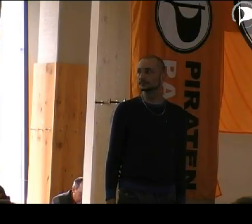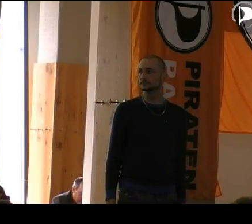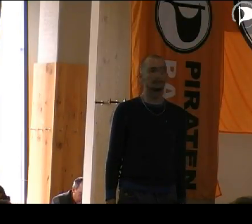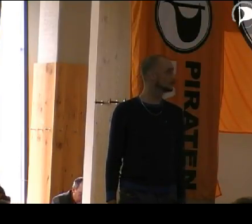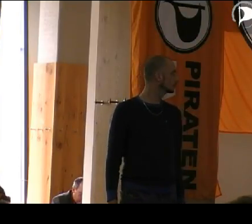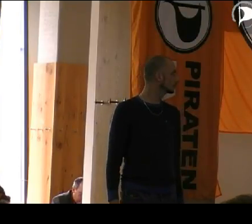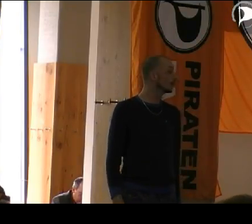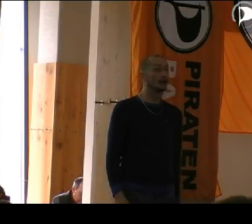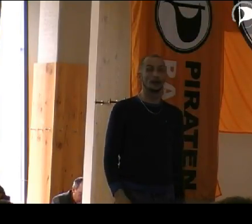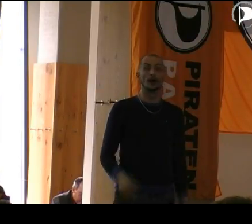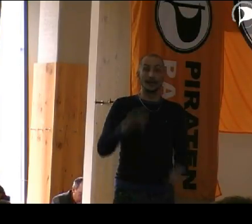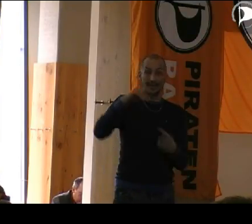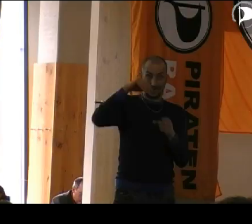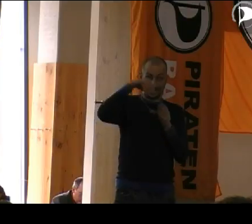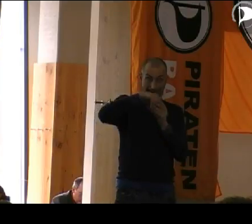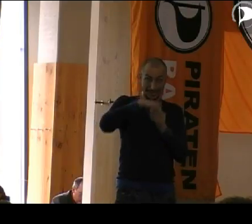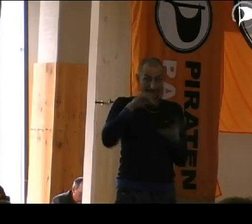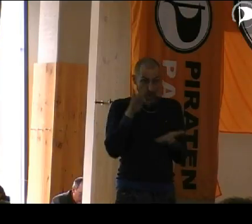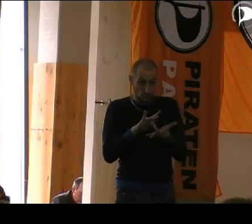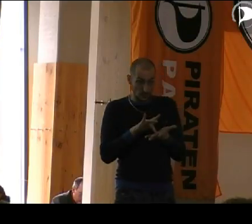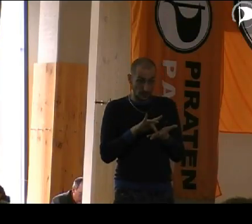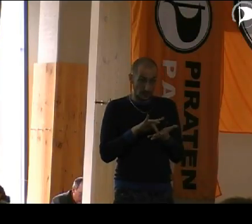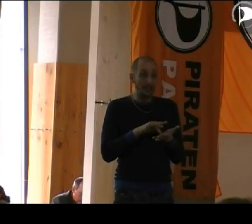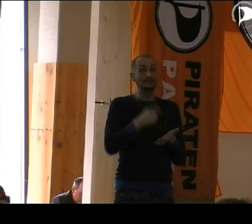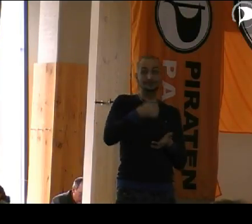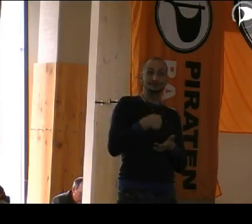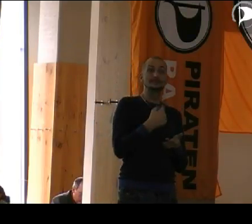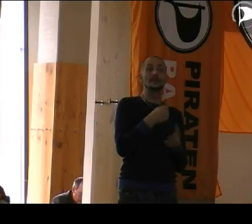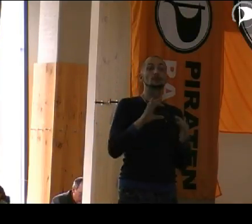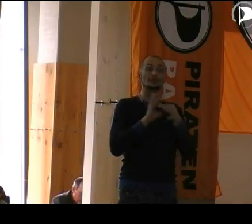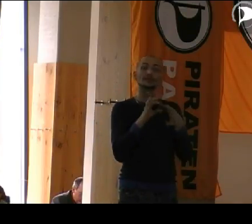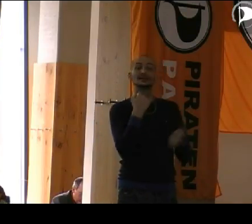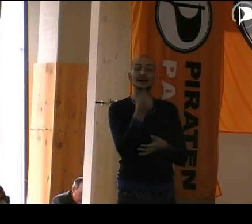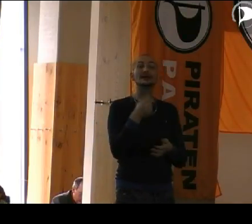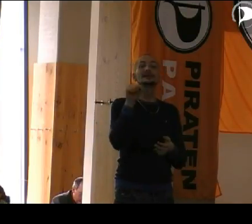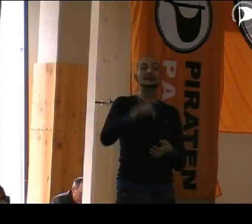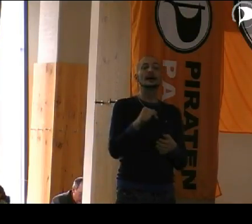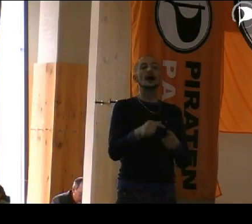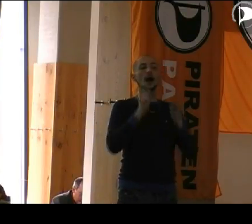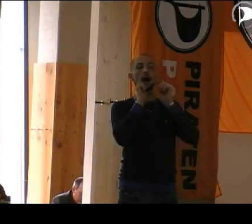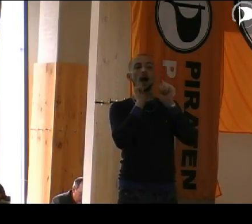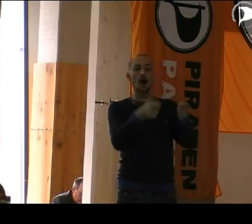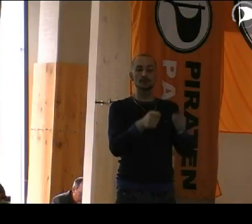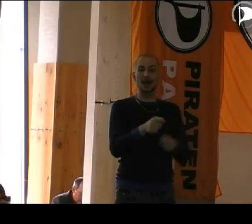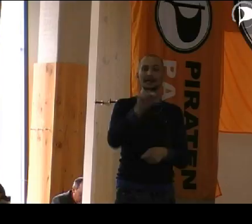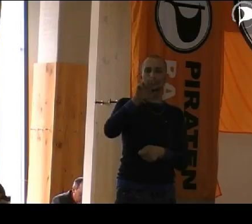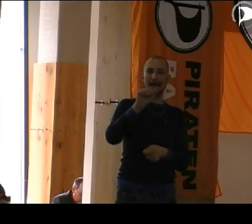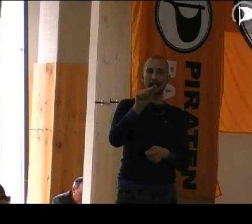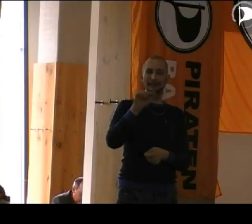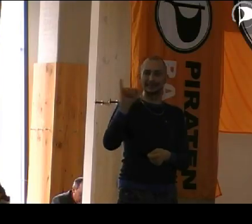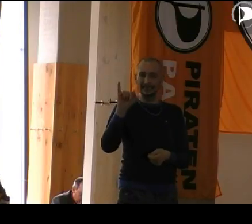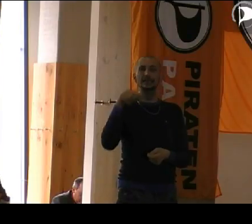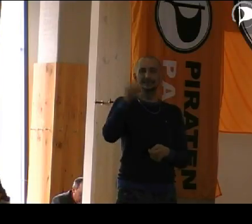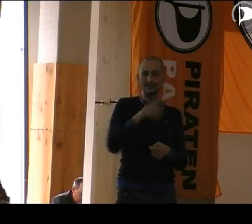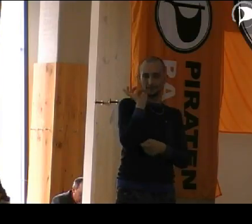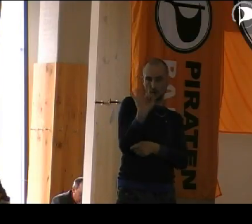also ein kunde das was er gesagt hat ich wollte noch anmerken ich werde hier noch über den antrag von martin einfach dieser wurde in